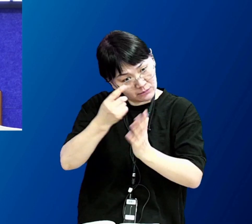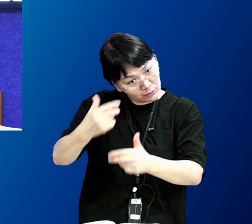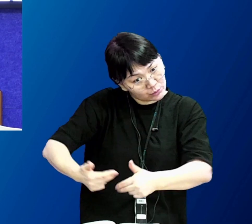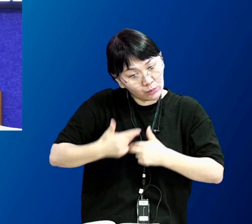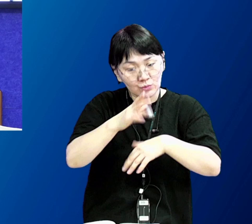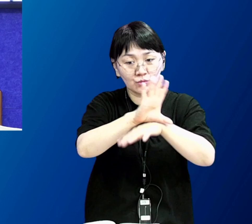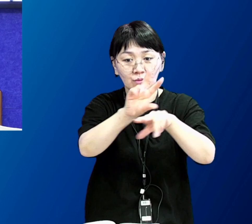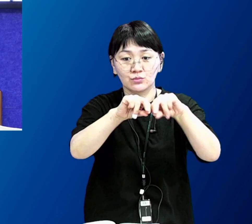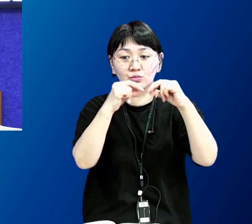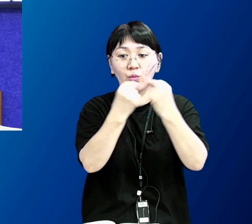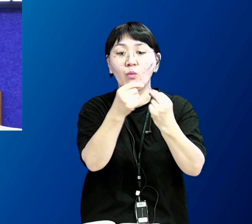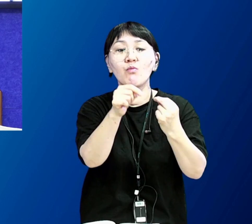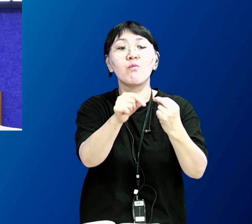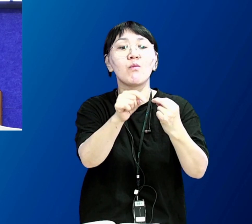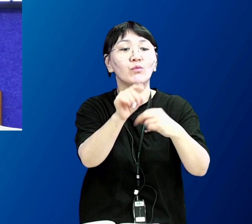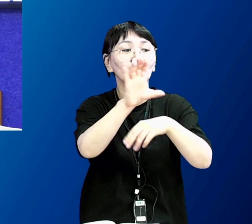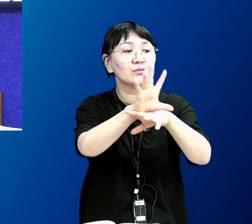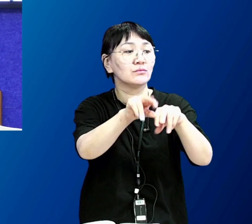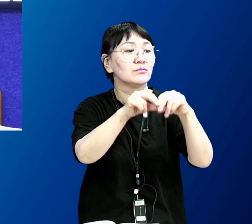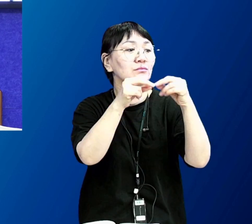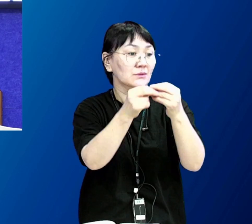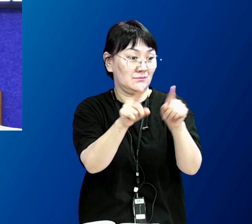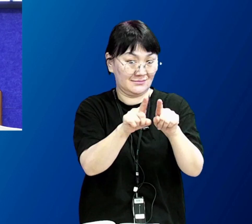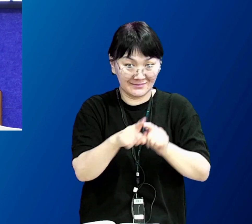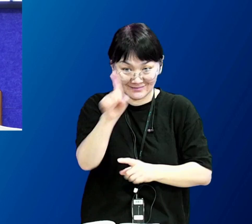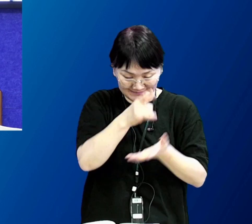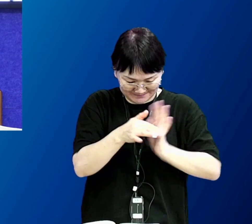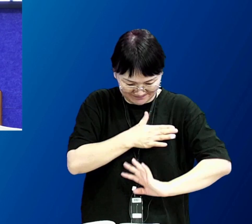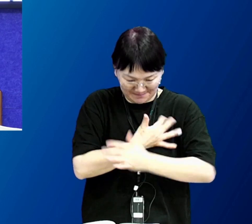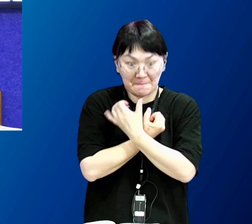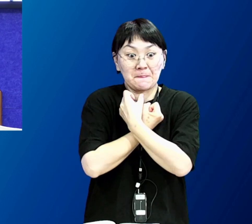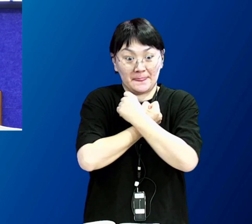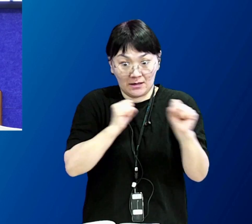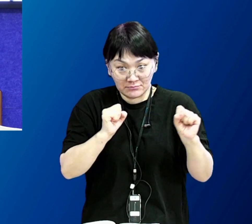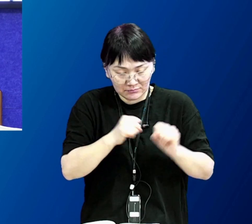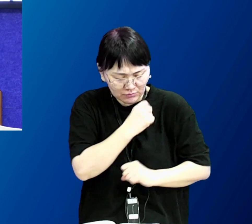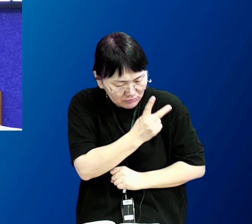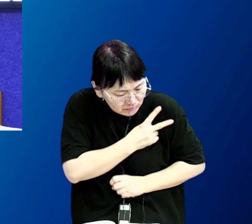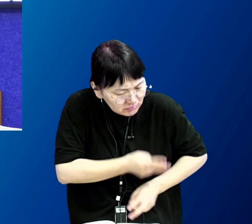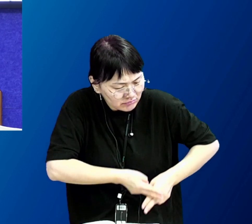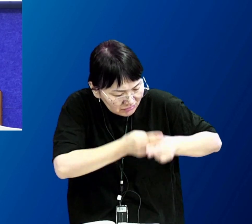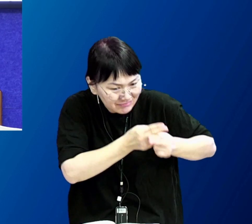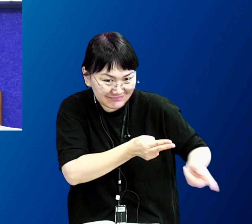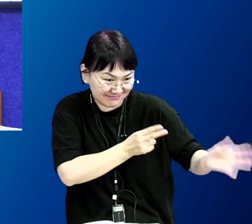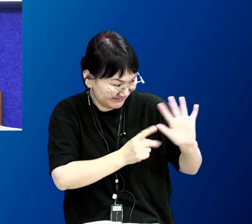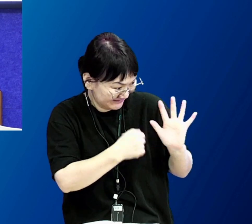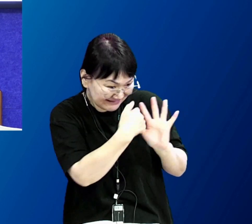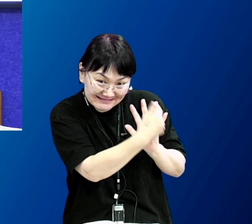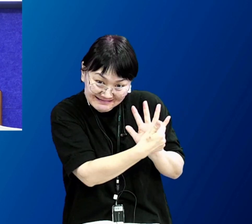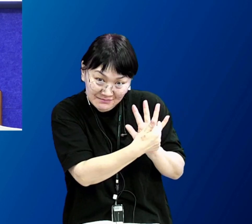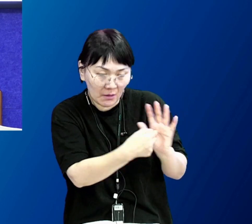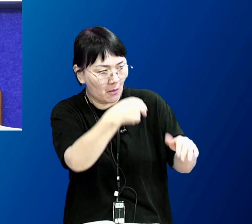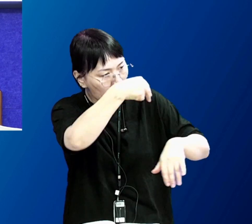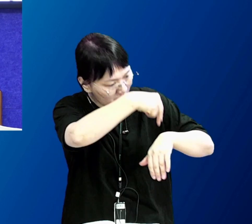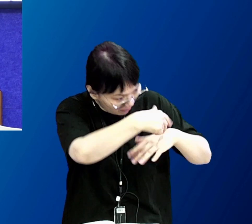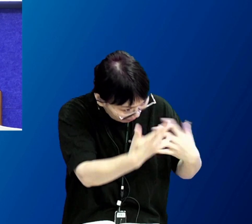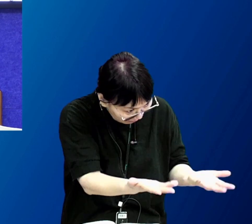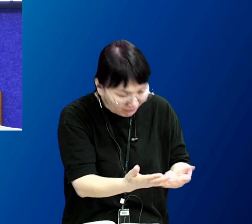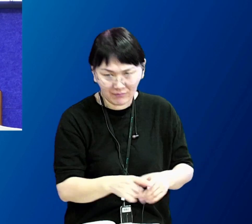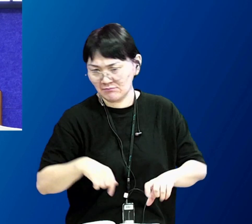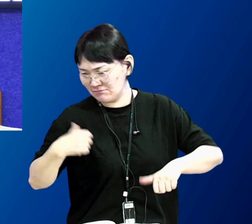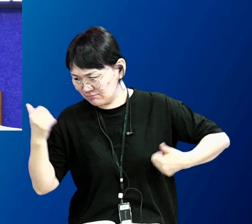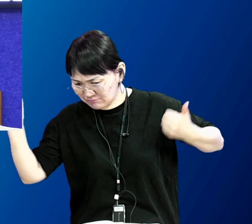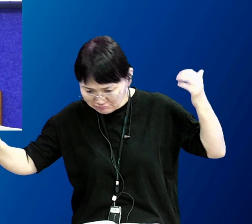байгаа биз? Аврагдсан ахын дүүсээ, урд гараад үйлчилж байгаа ахын дүүсээ, пастрийг,